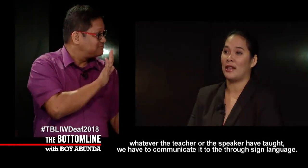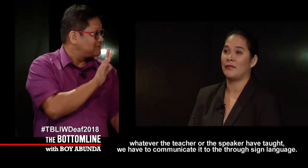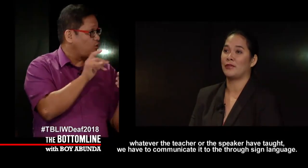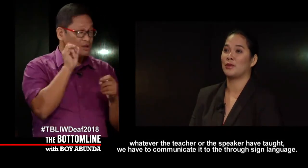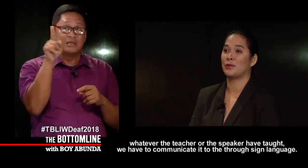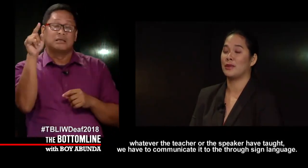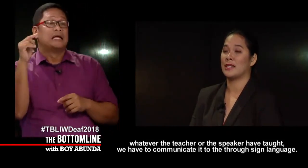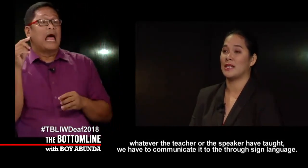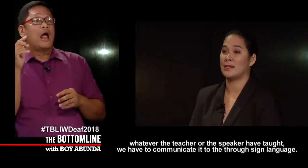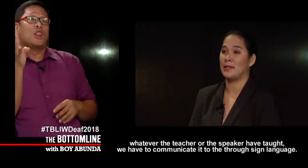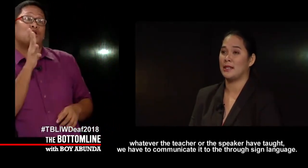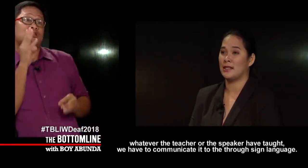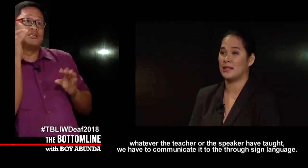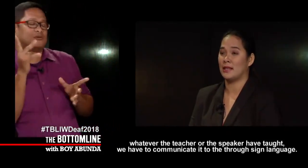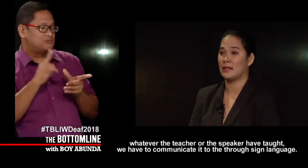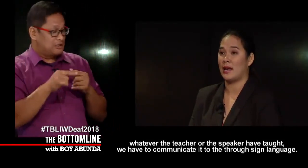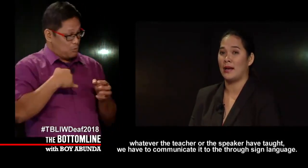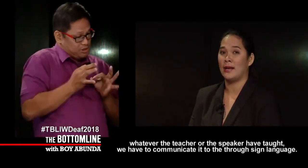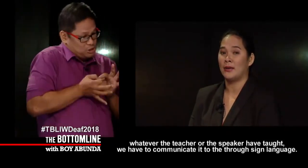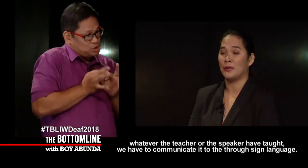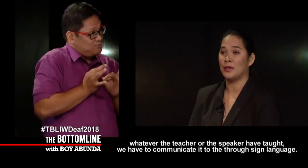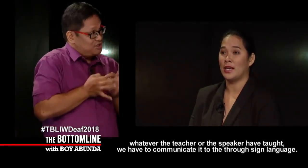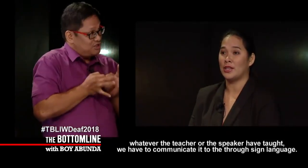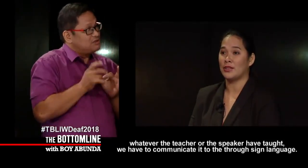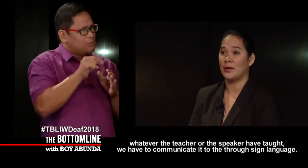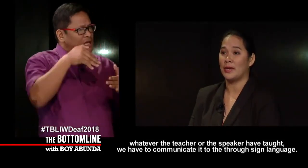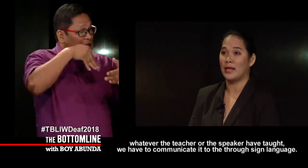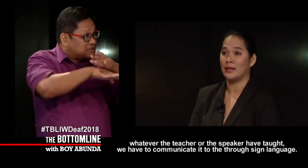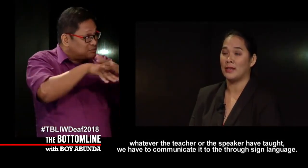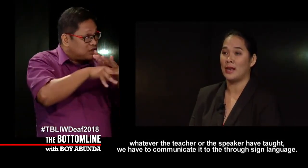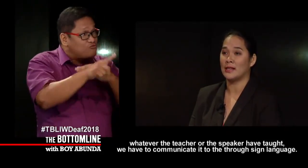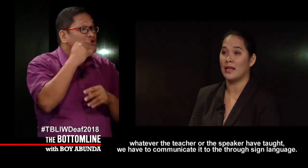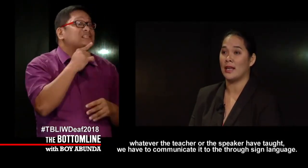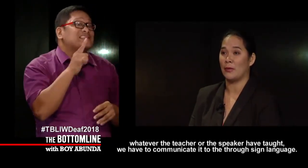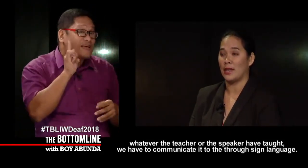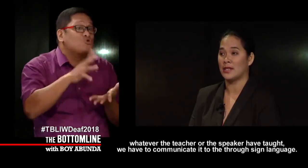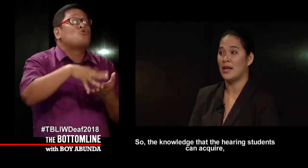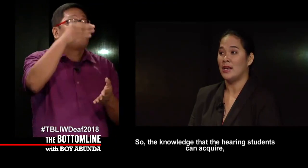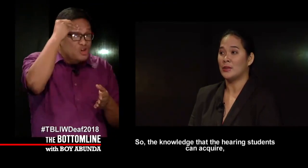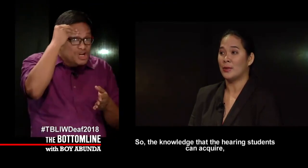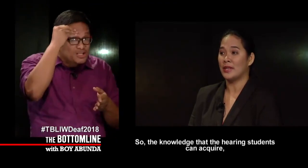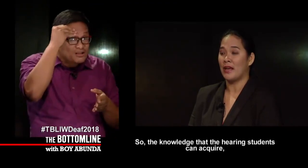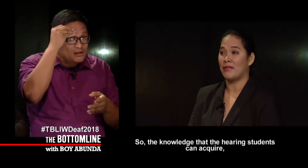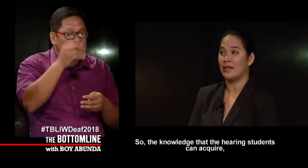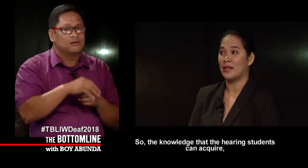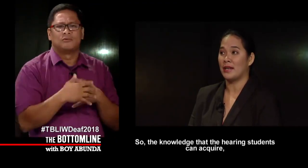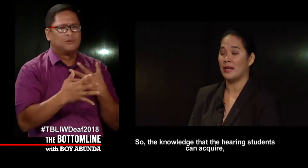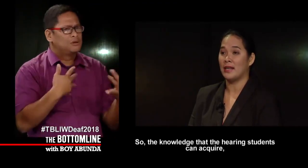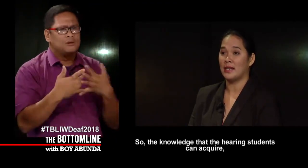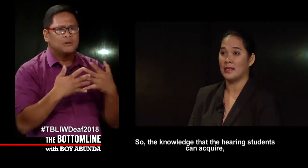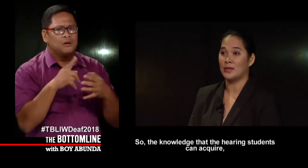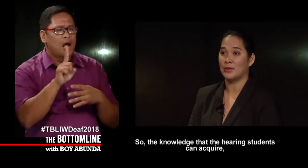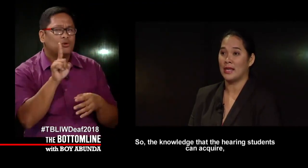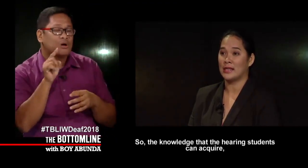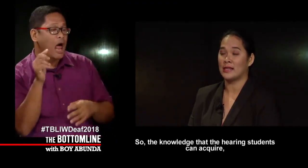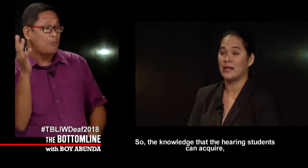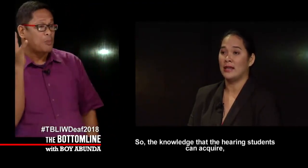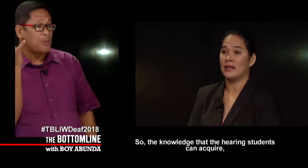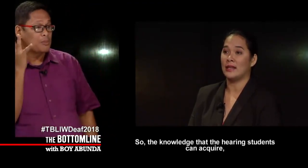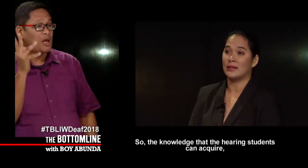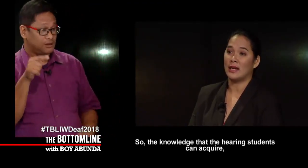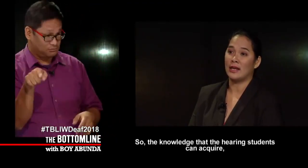ng deaf through accessibility sa communication gawa ng sign language. So whatever the hearing